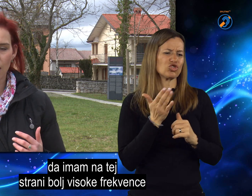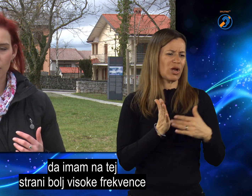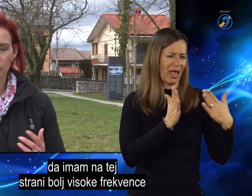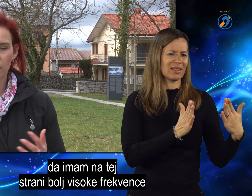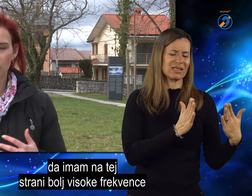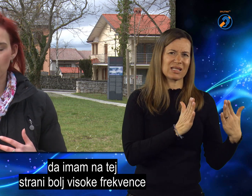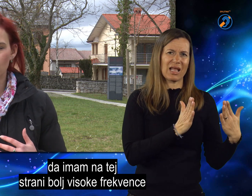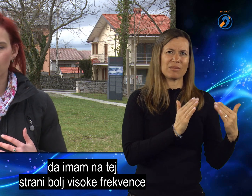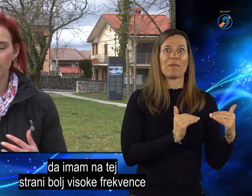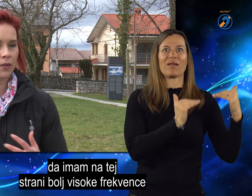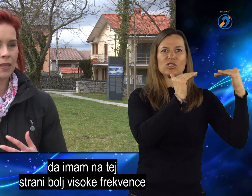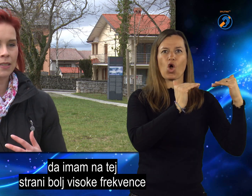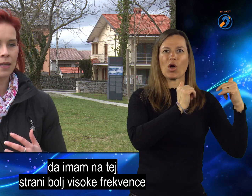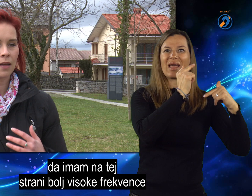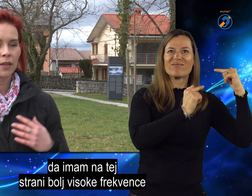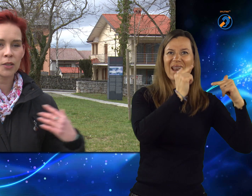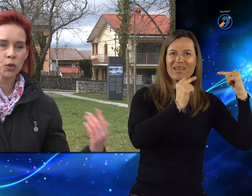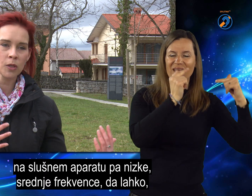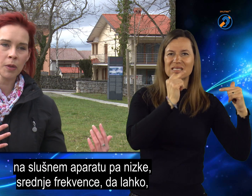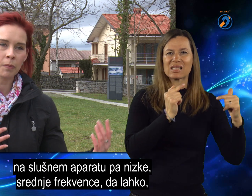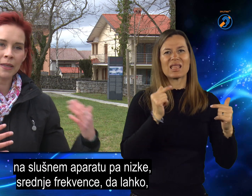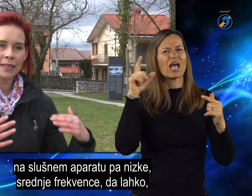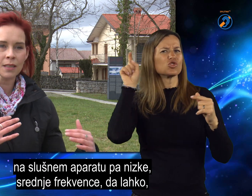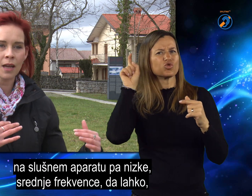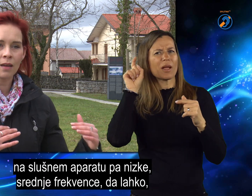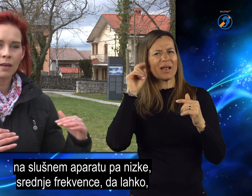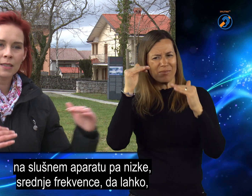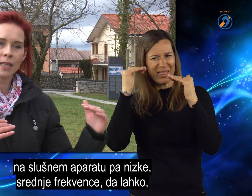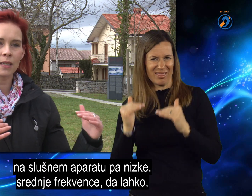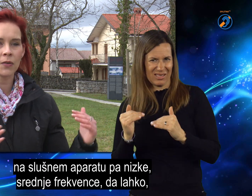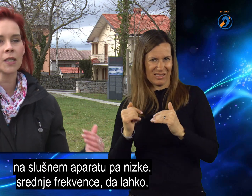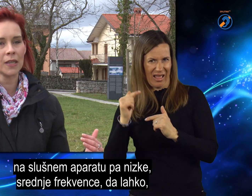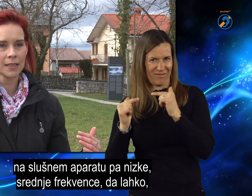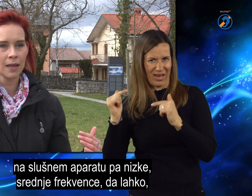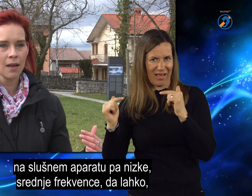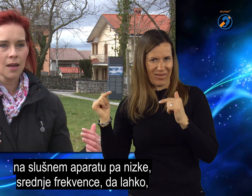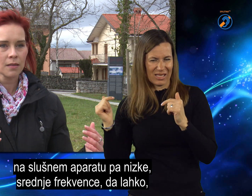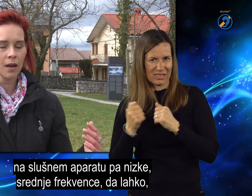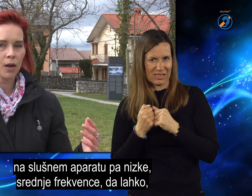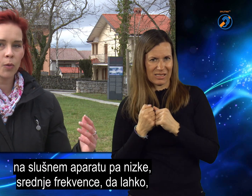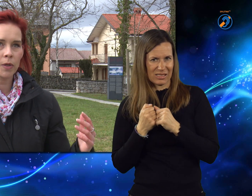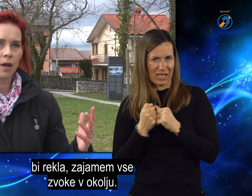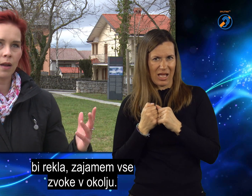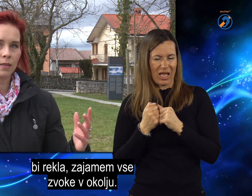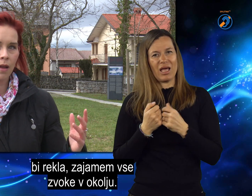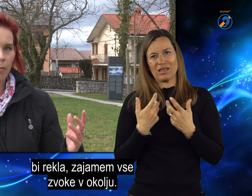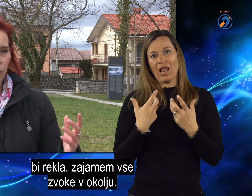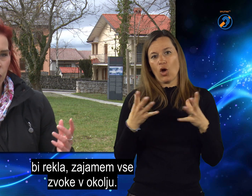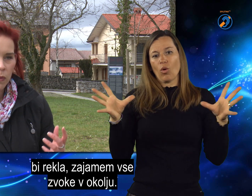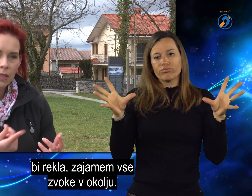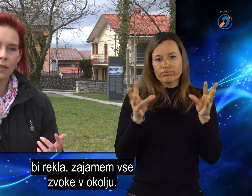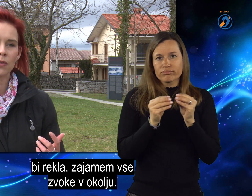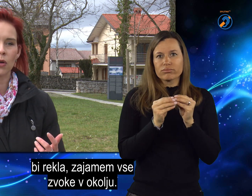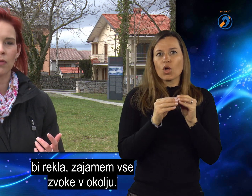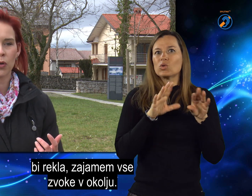tej strani previsoke frekvence, na slušni aparat pa nizke srednje frekvence. Da lahko bi rekla, da ja imam